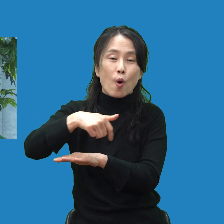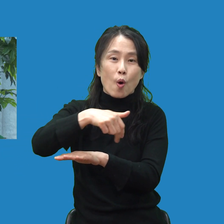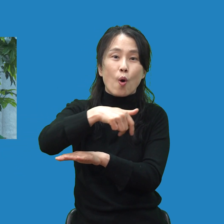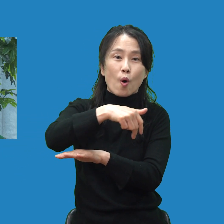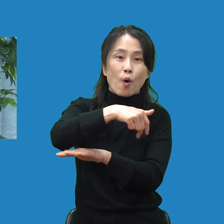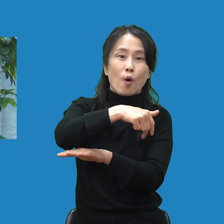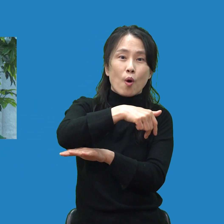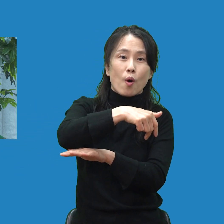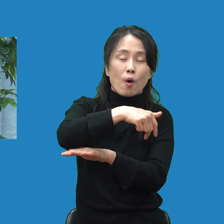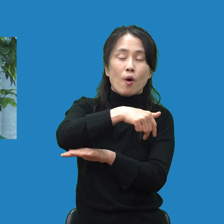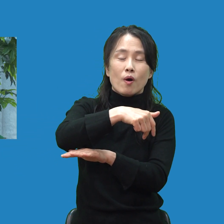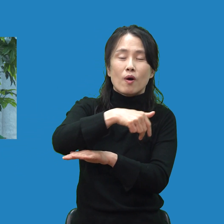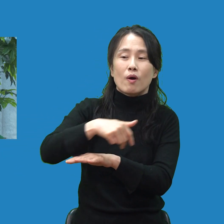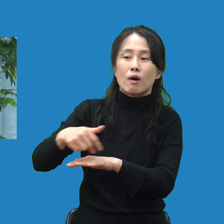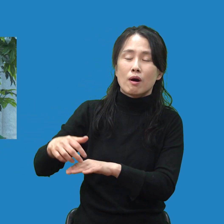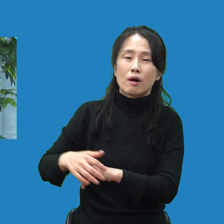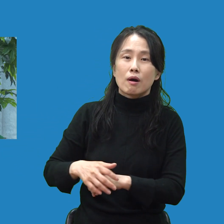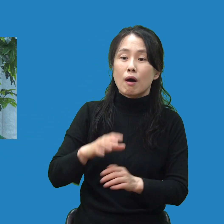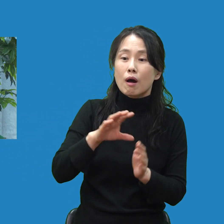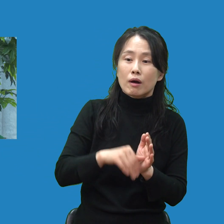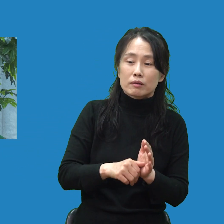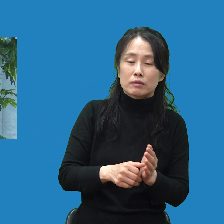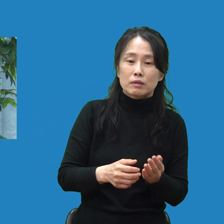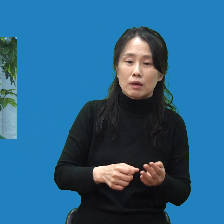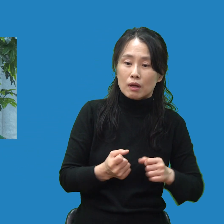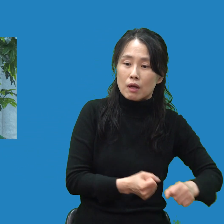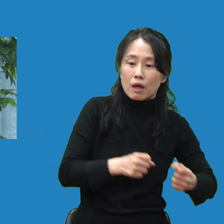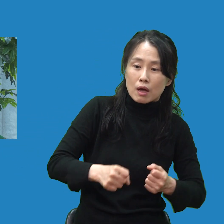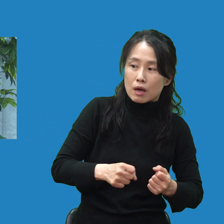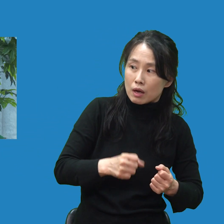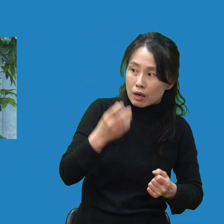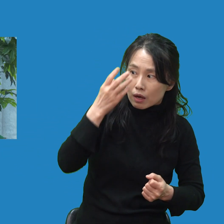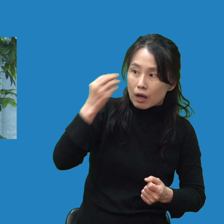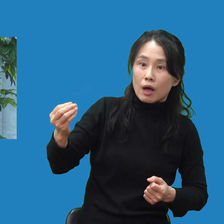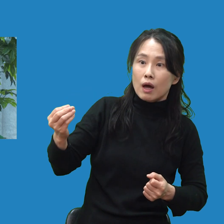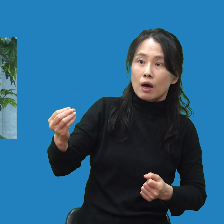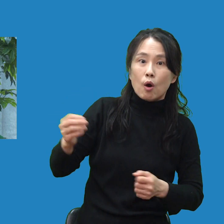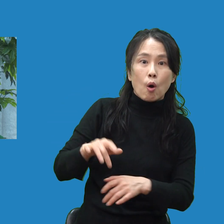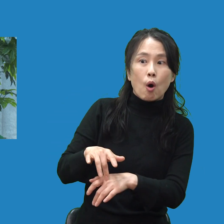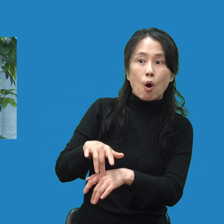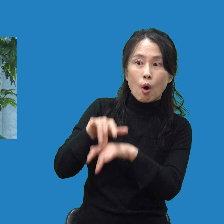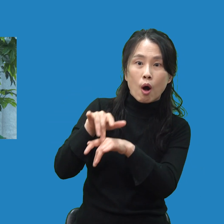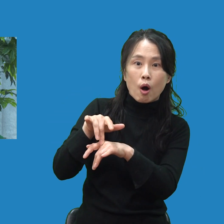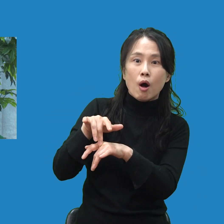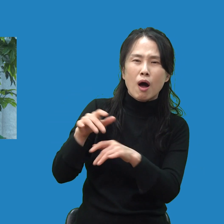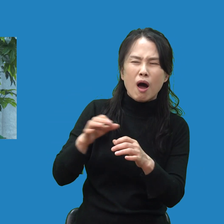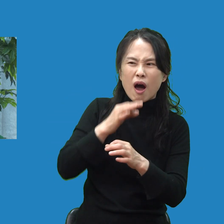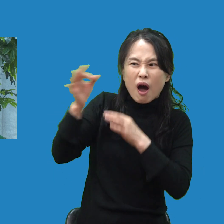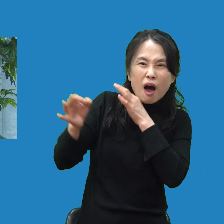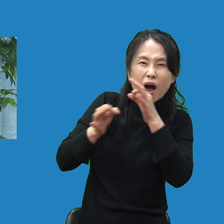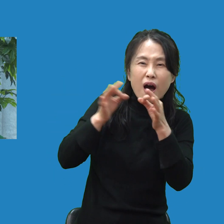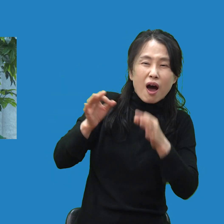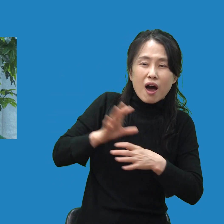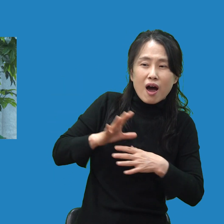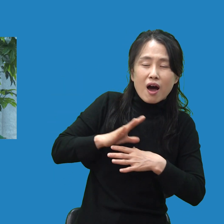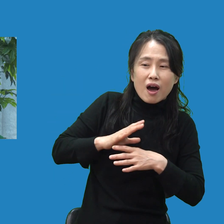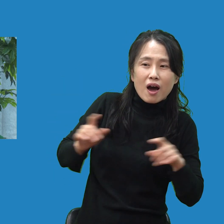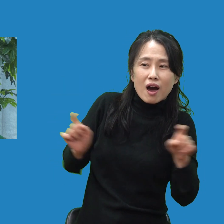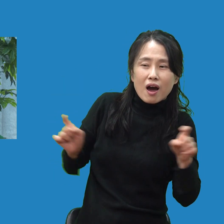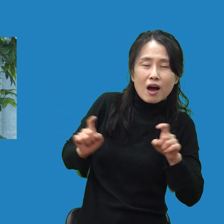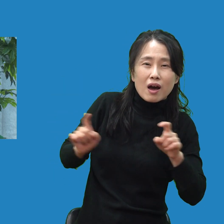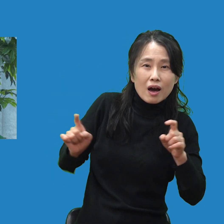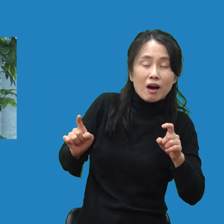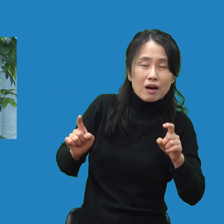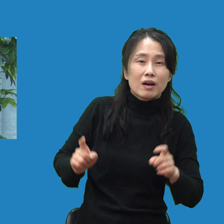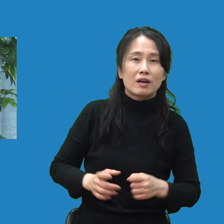그때 제자들은 그분이 헛개비인 줄로 알고 비명을 막